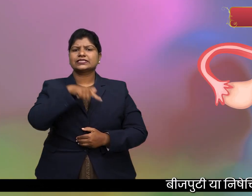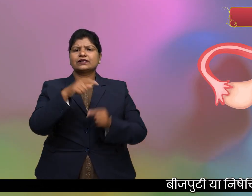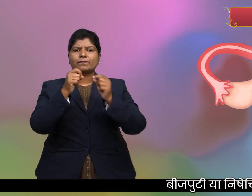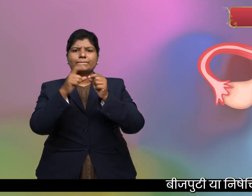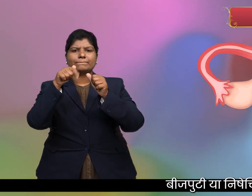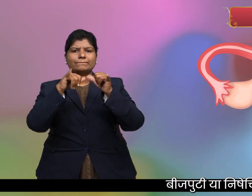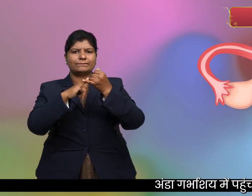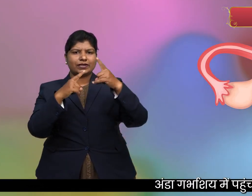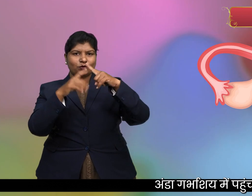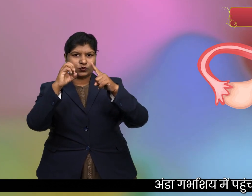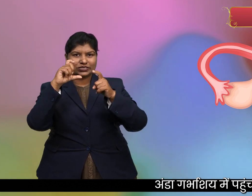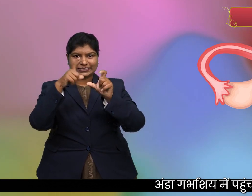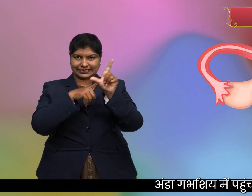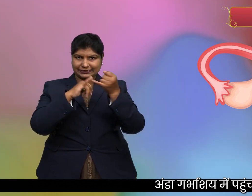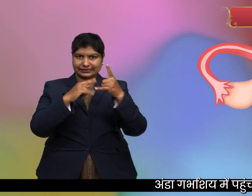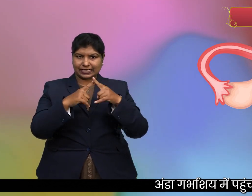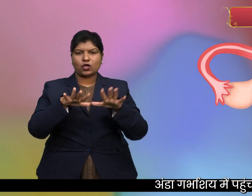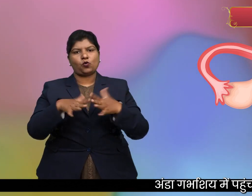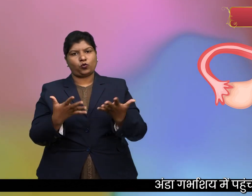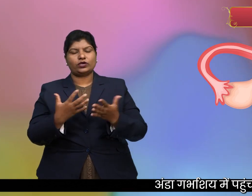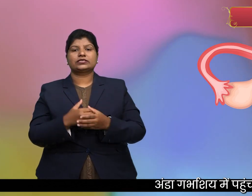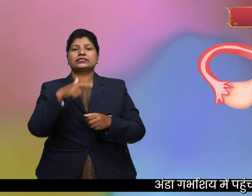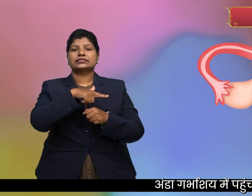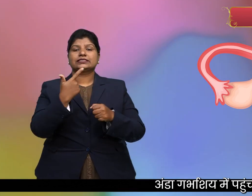बीजपुटी या निषेचित अंडा